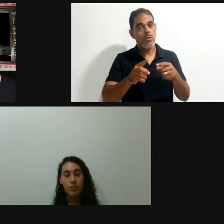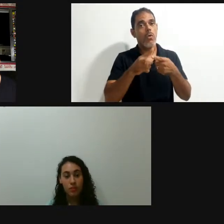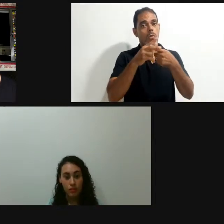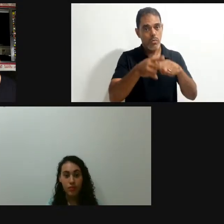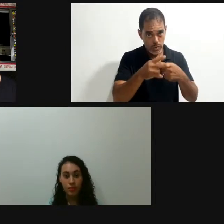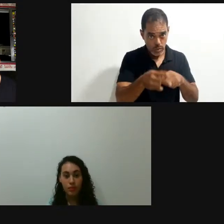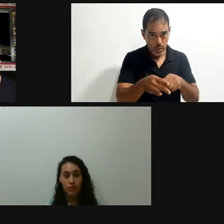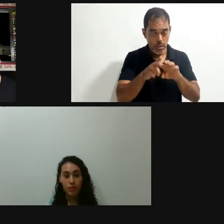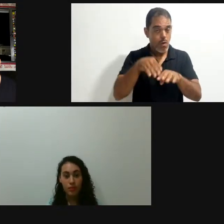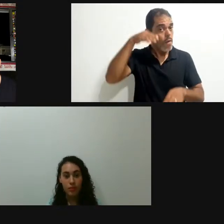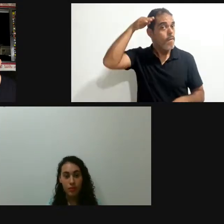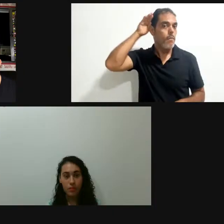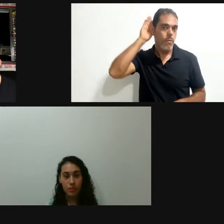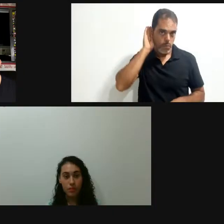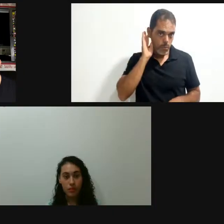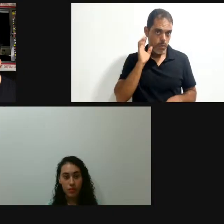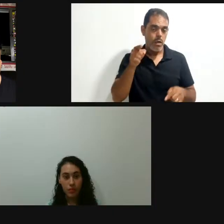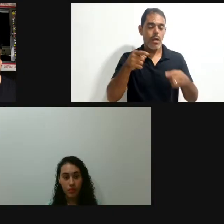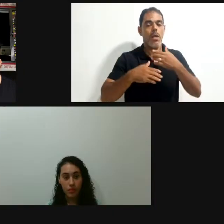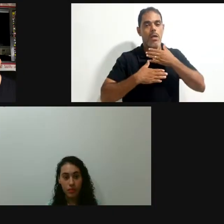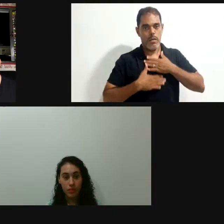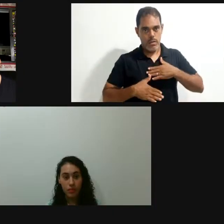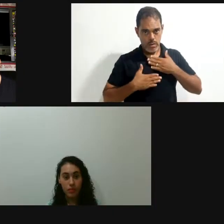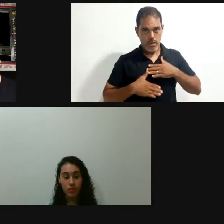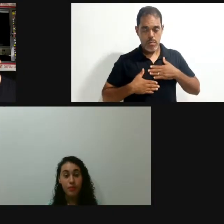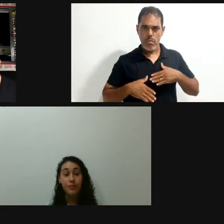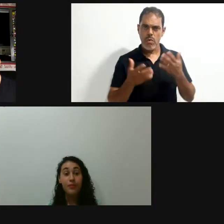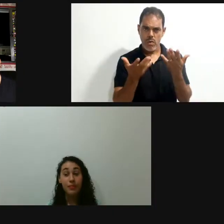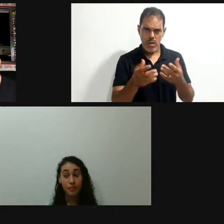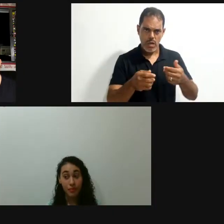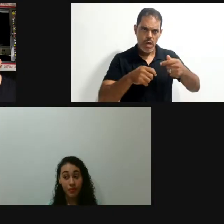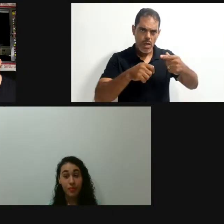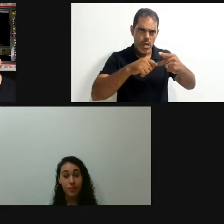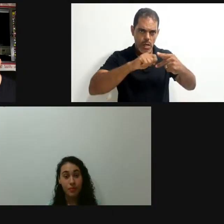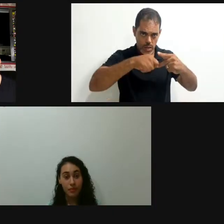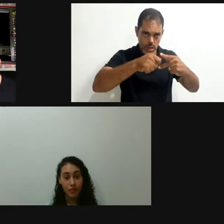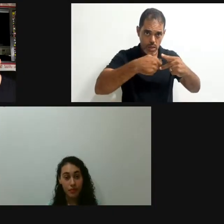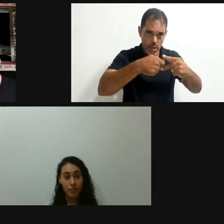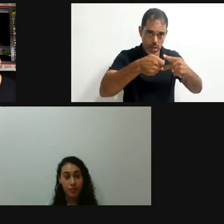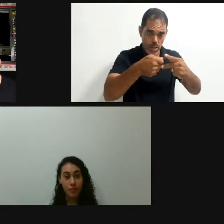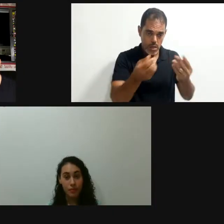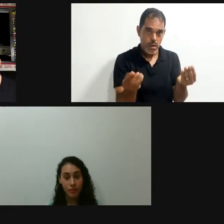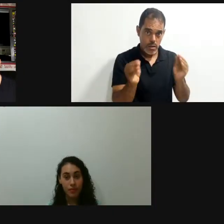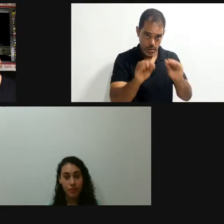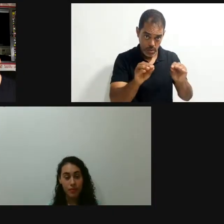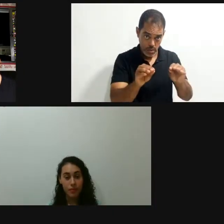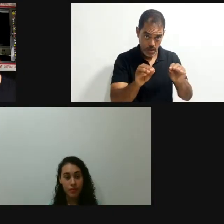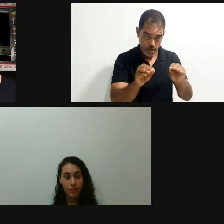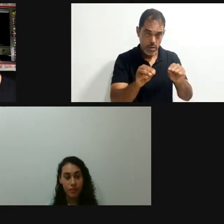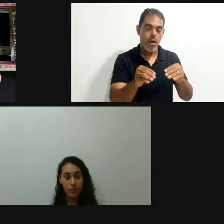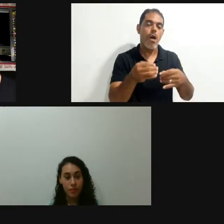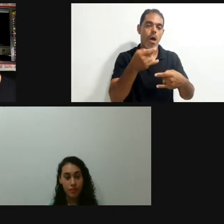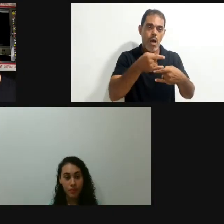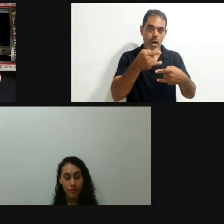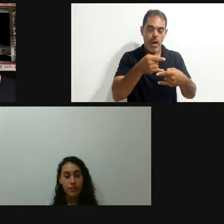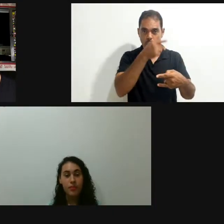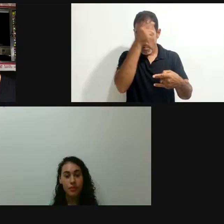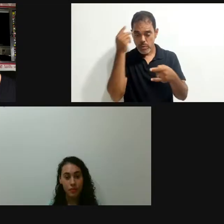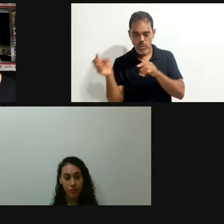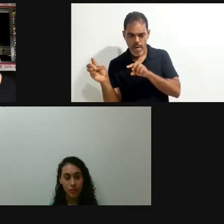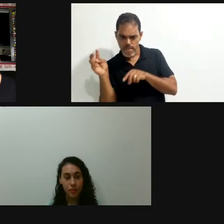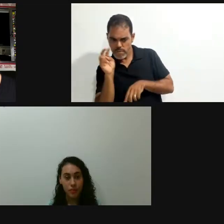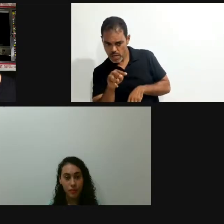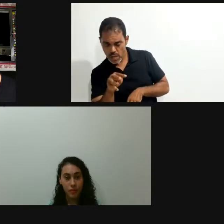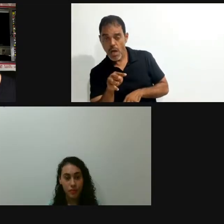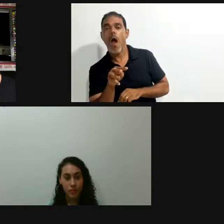de colocar o seu Pix aqui para me anexar na live para o pessoal ver, às vezes fica mais prático.